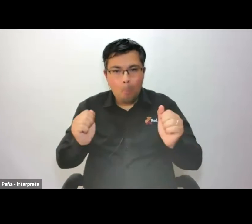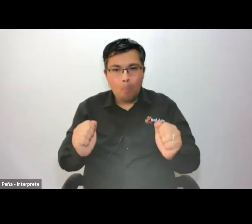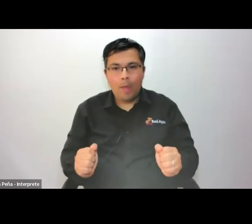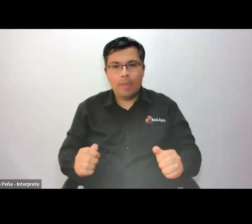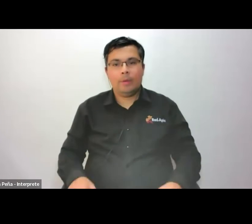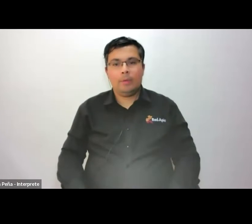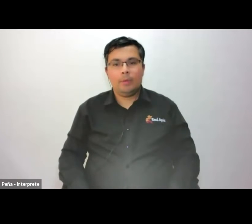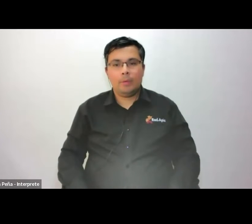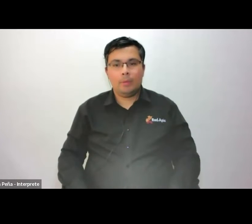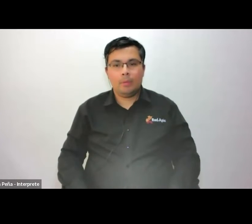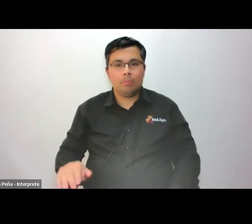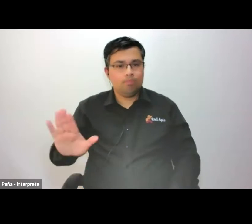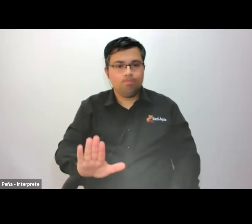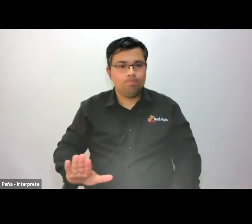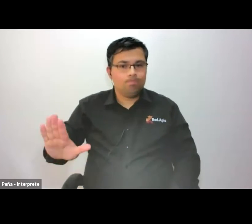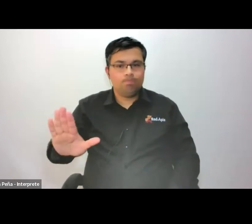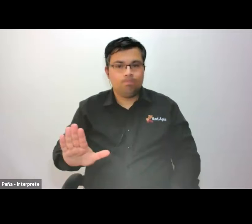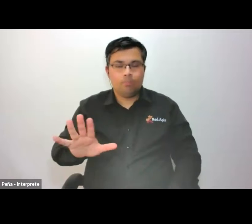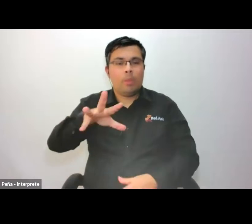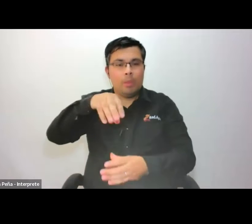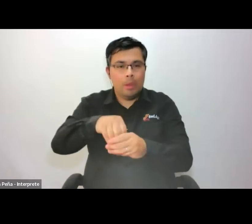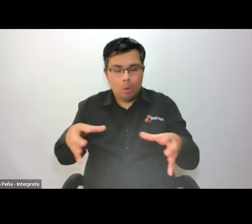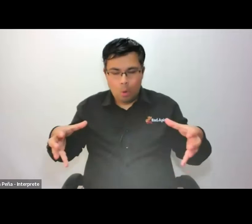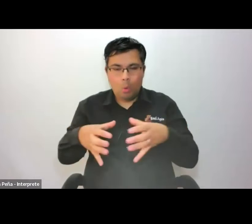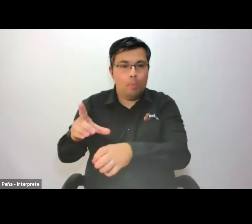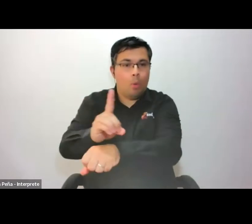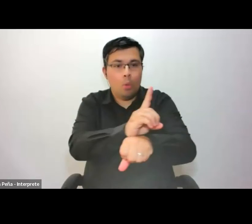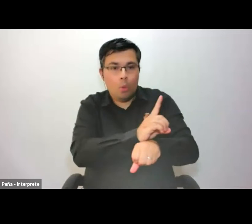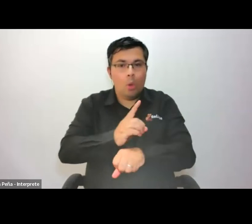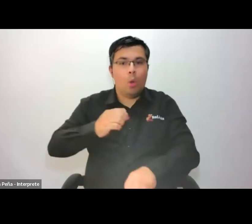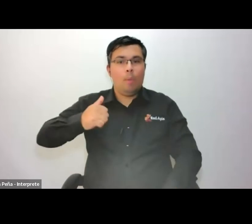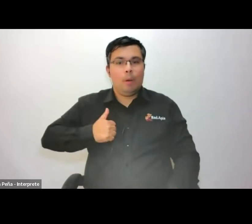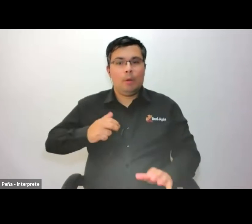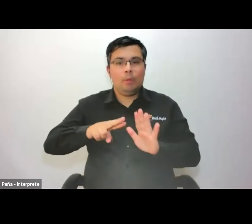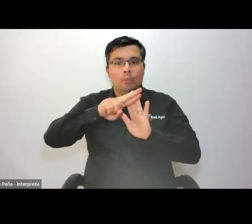del equipo docente, cumpliendo todos los requisitos de idoneidad